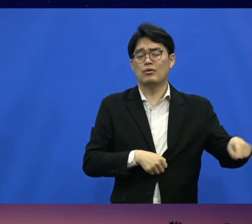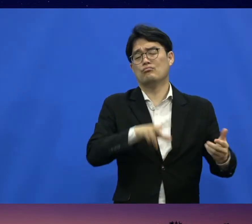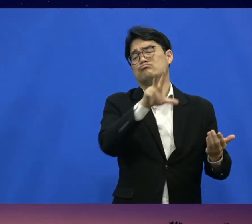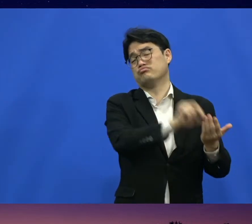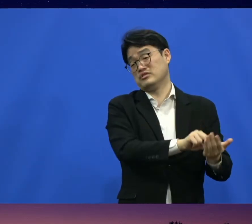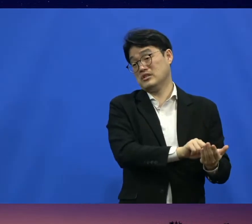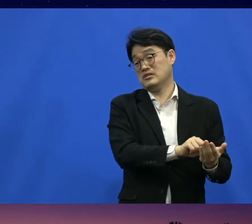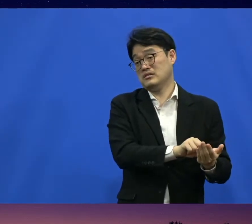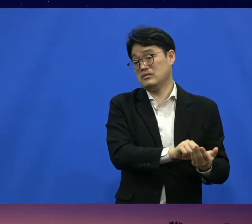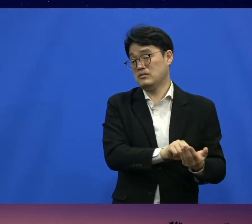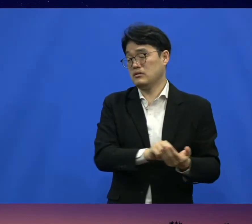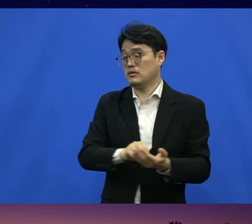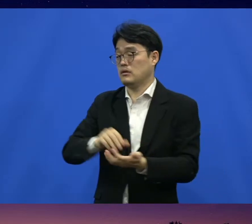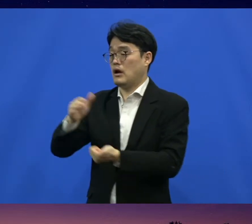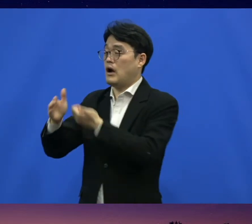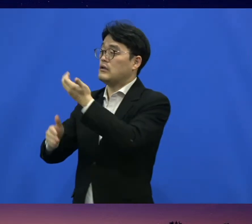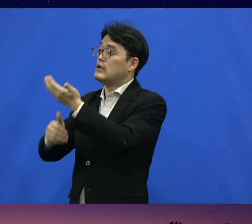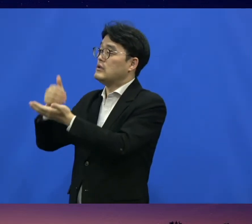하나님이시죠.